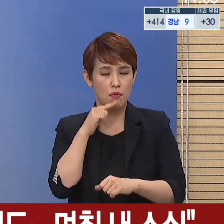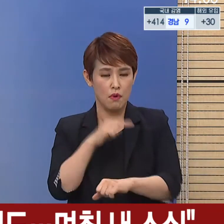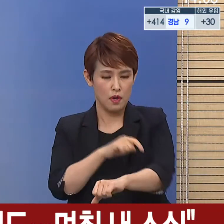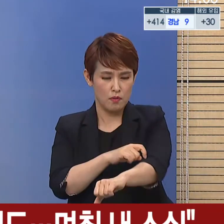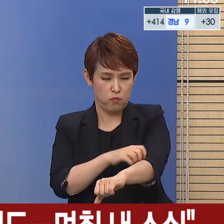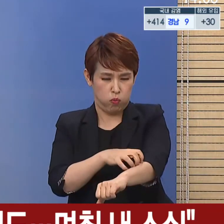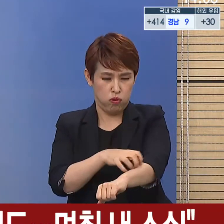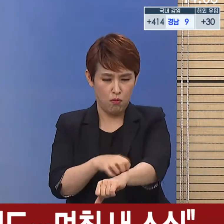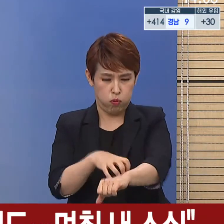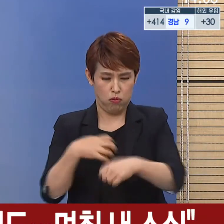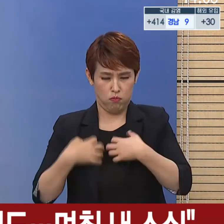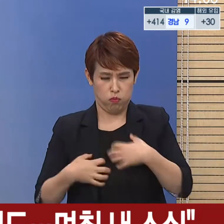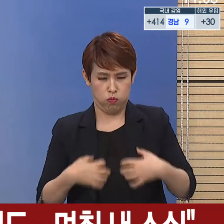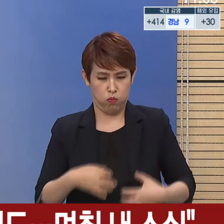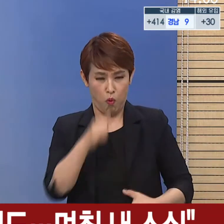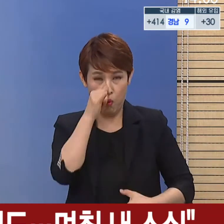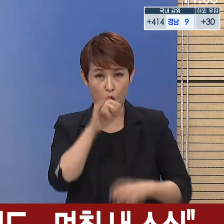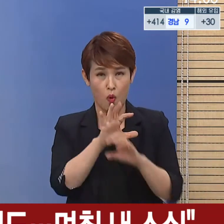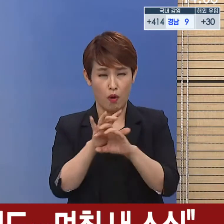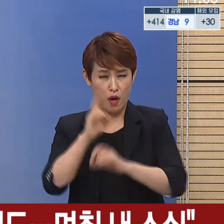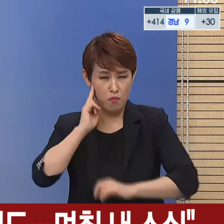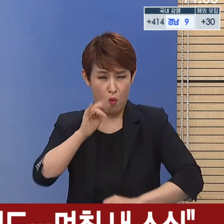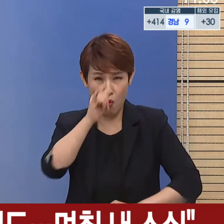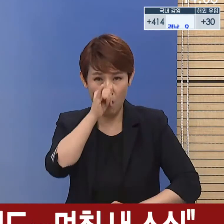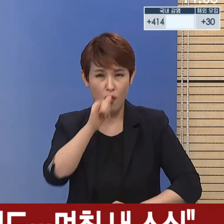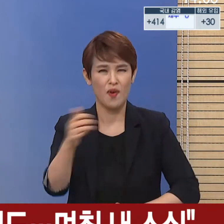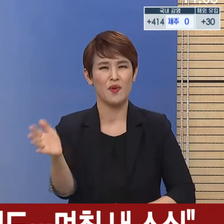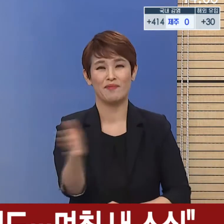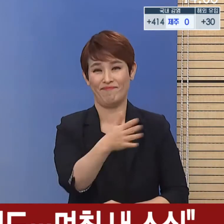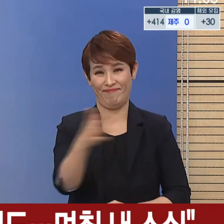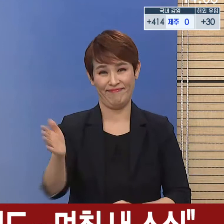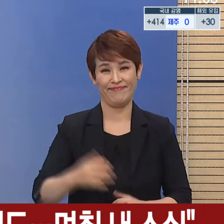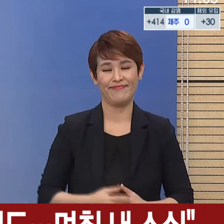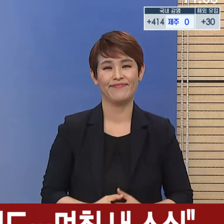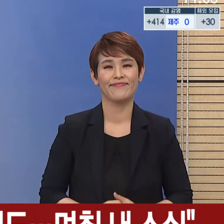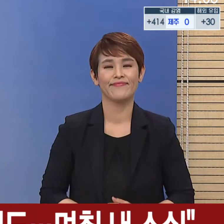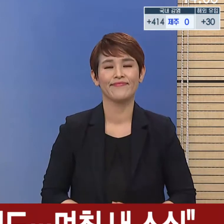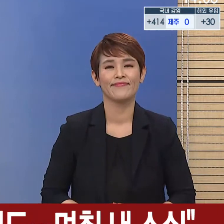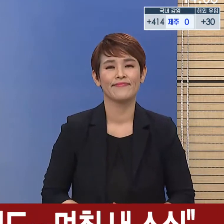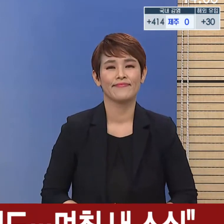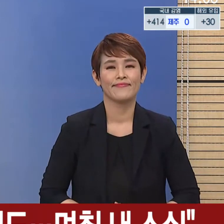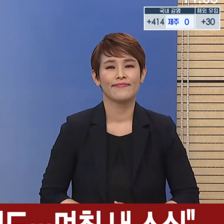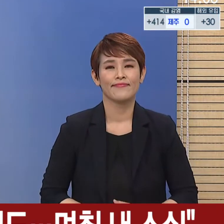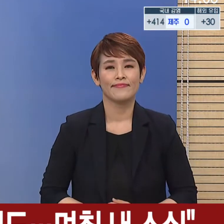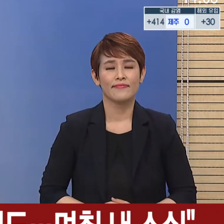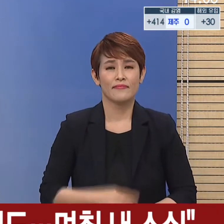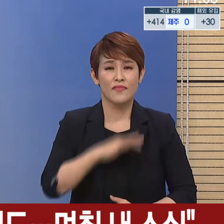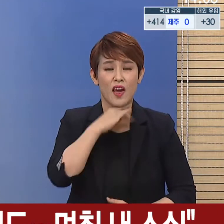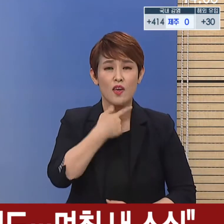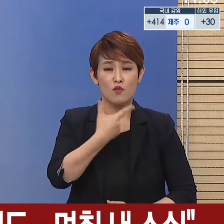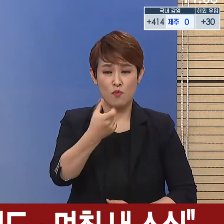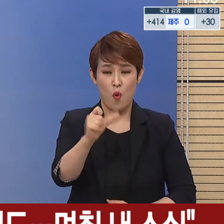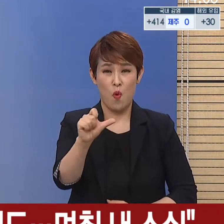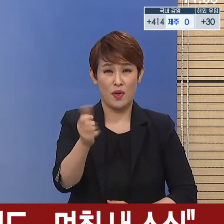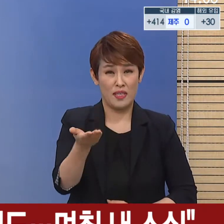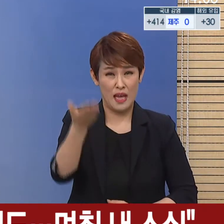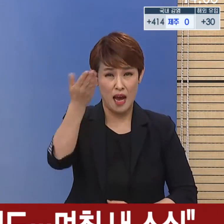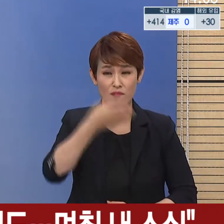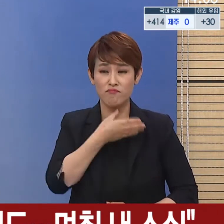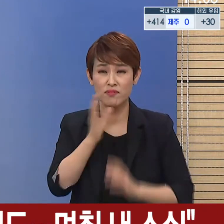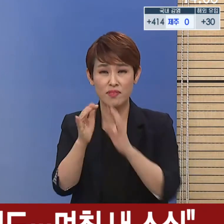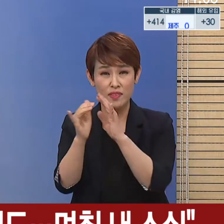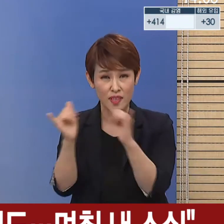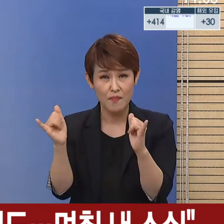반응과 코로나 증상 악화 등의 이상 사례는 나타나지 않았습니다. 65세 이상